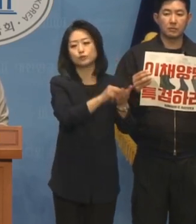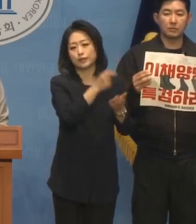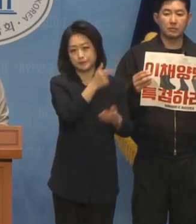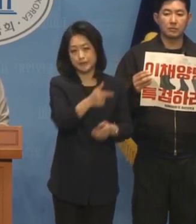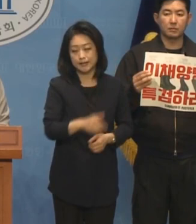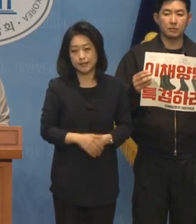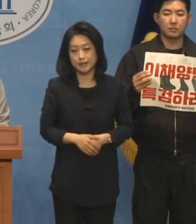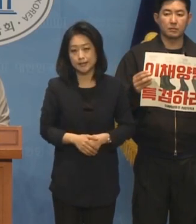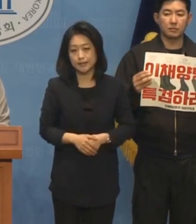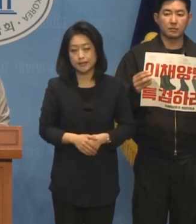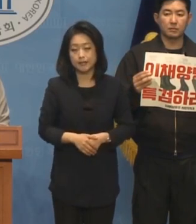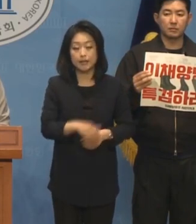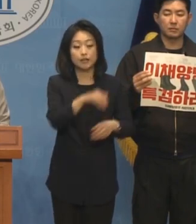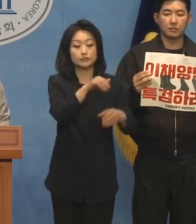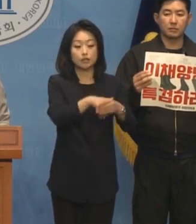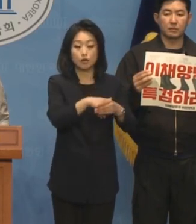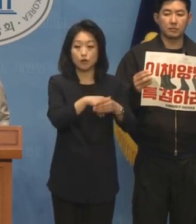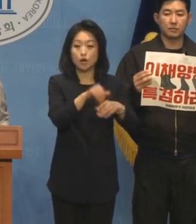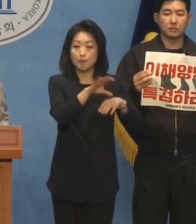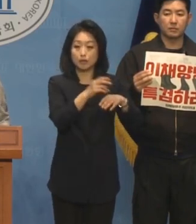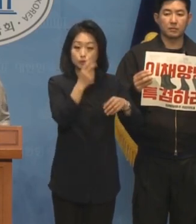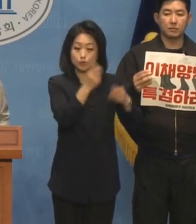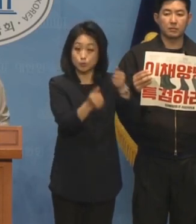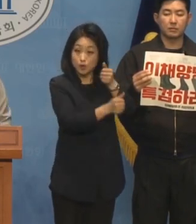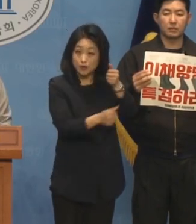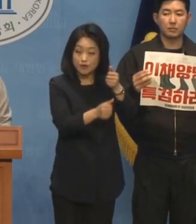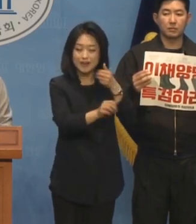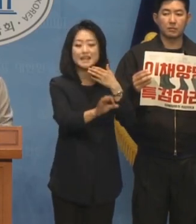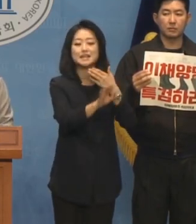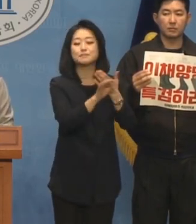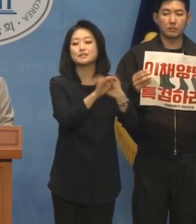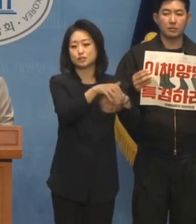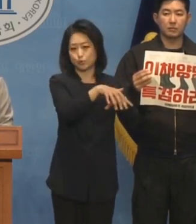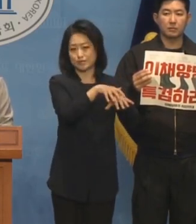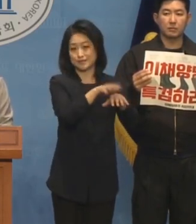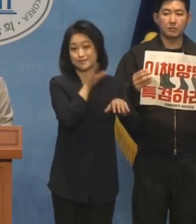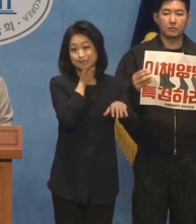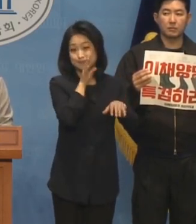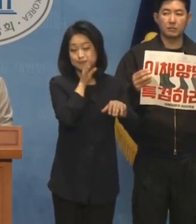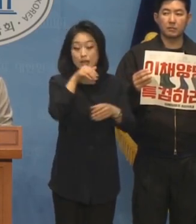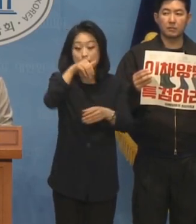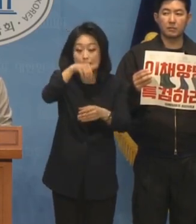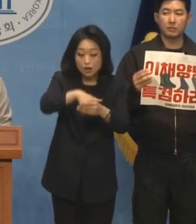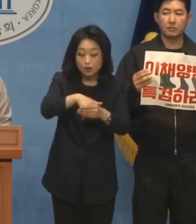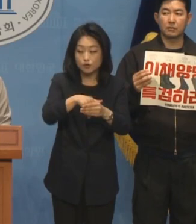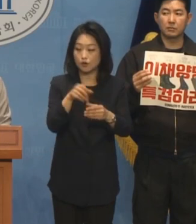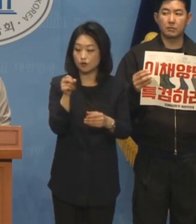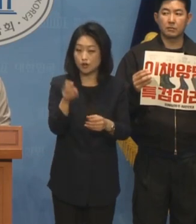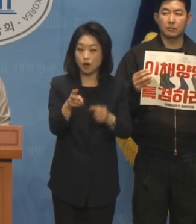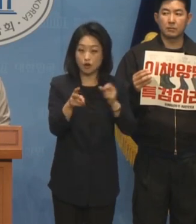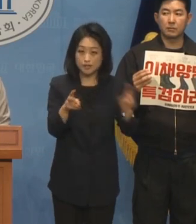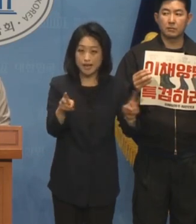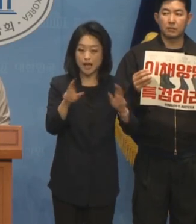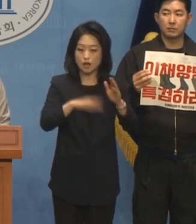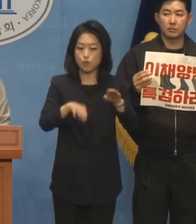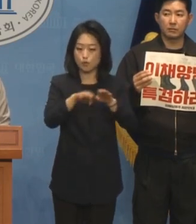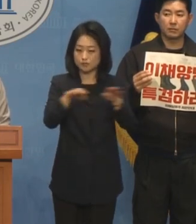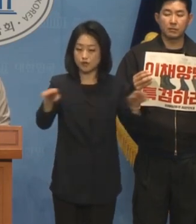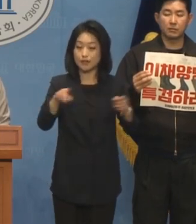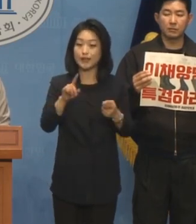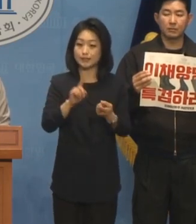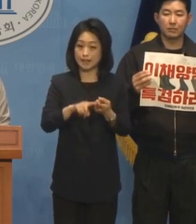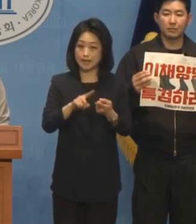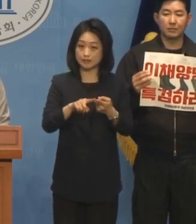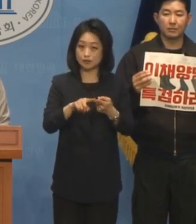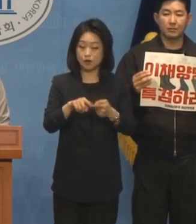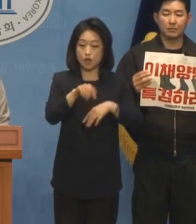됩니다 선거방송 심 위원회는 임시 한시 조직입니다 선거의 여야 공정성에 대해